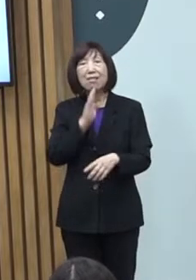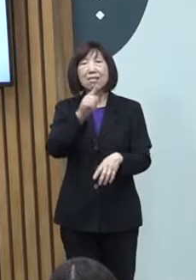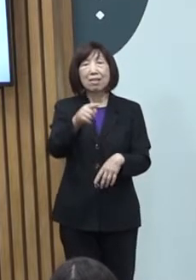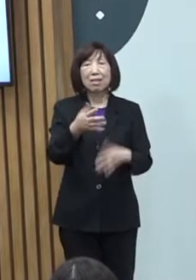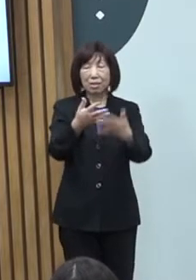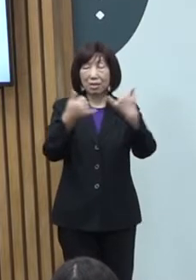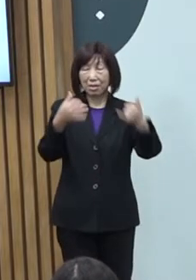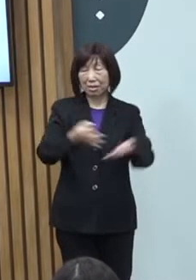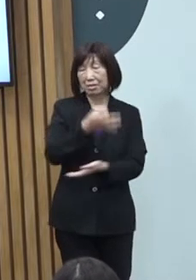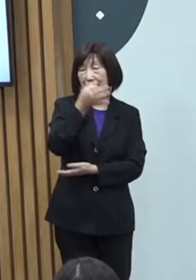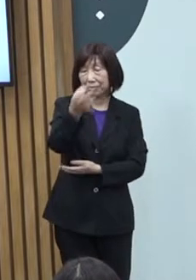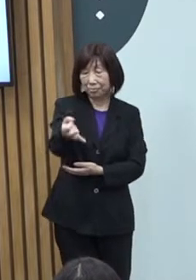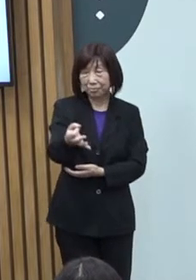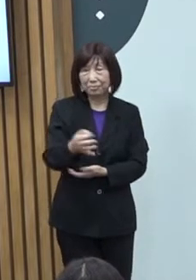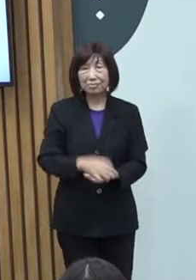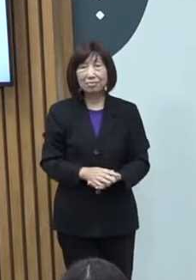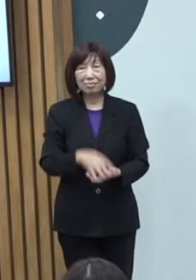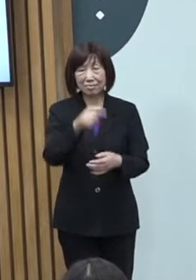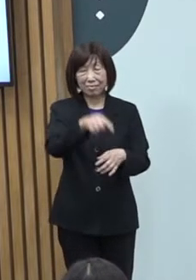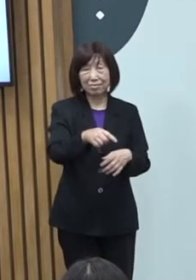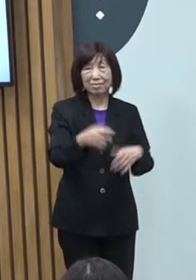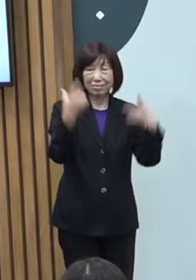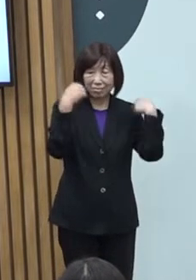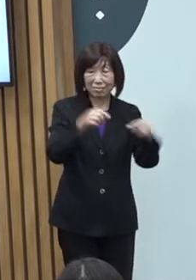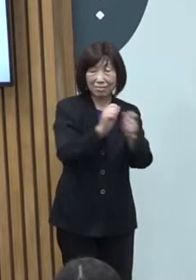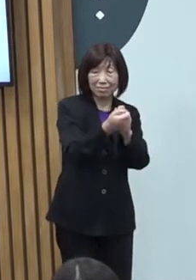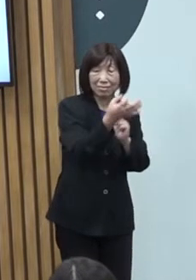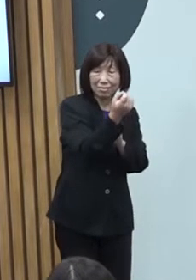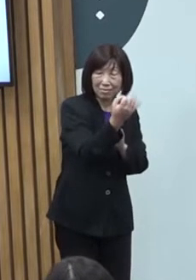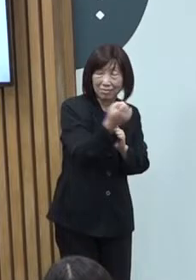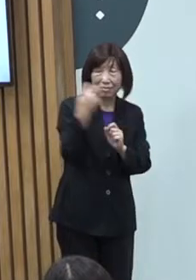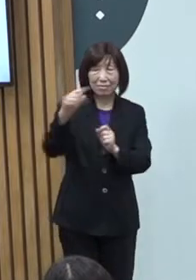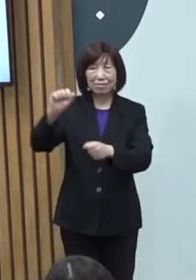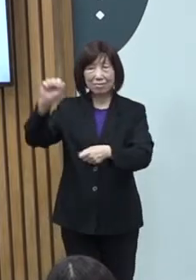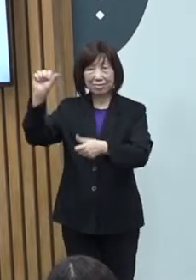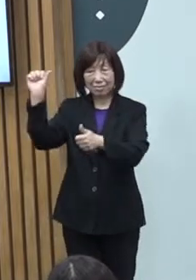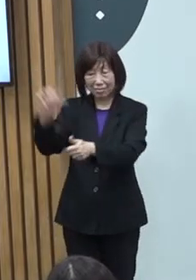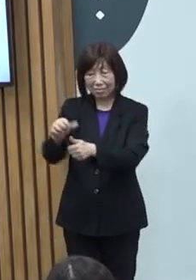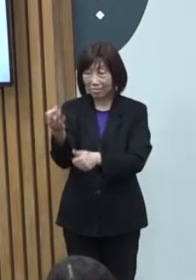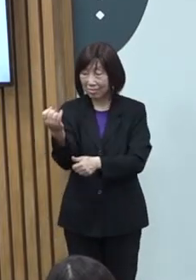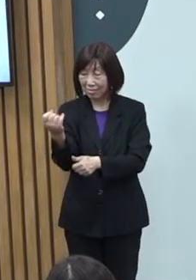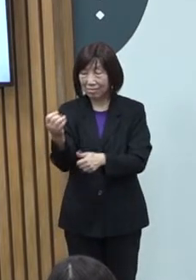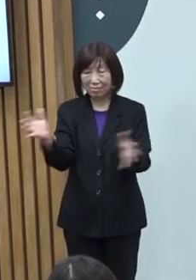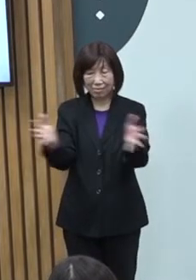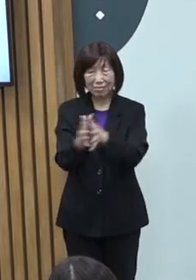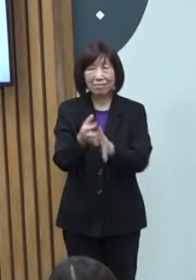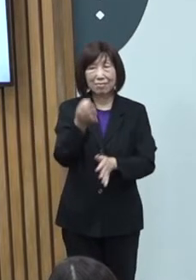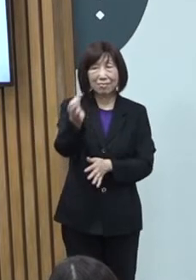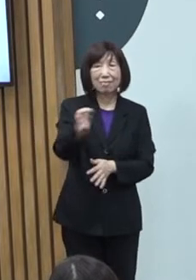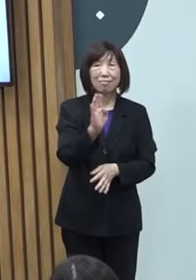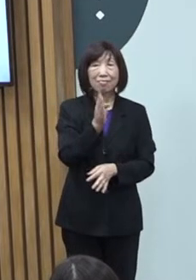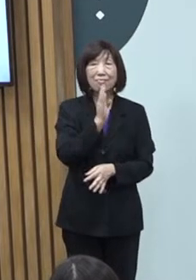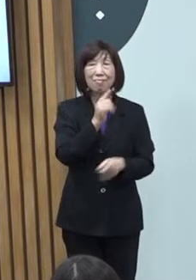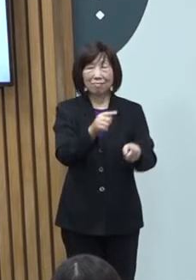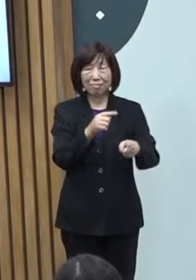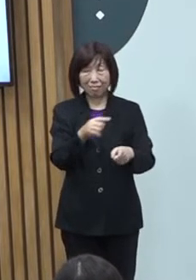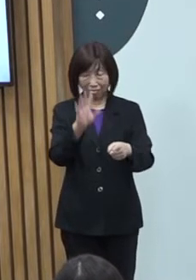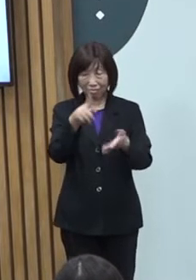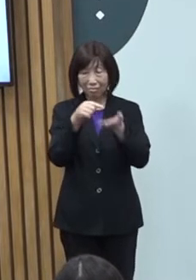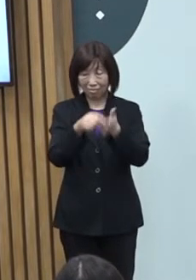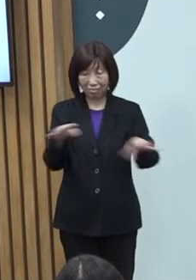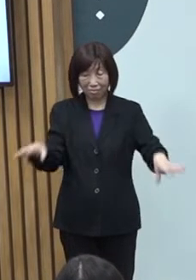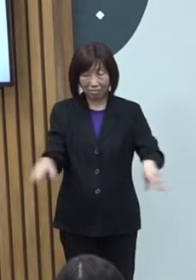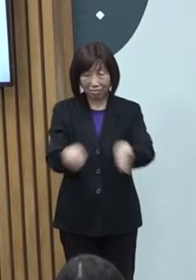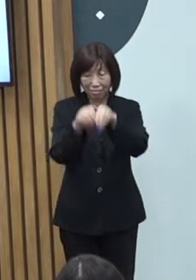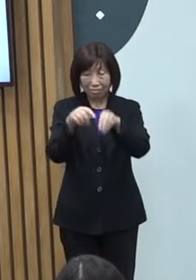络缴税服务网站缴纳本税跟滞纳金。但是要特别注意的就是有申请归户的案件，目前